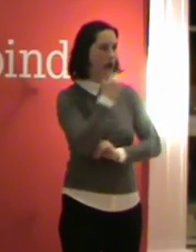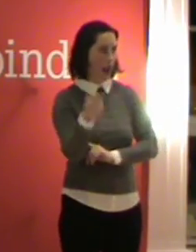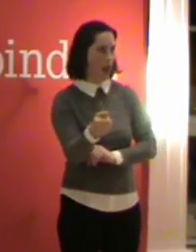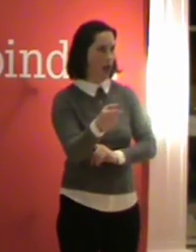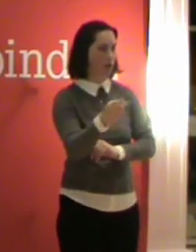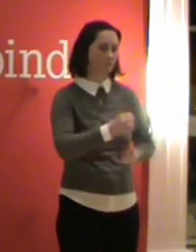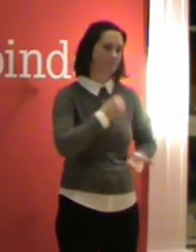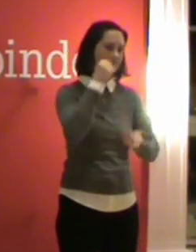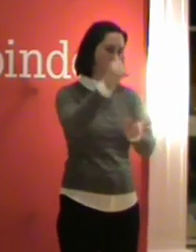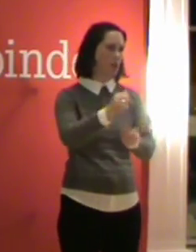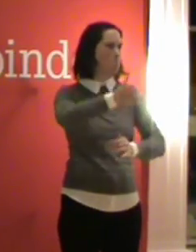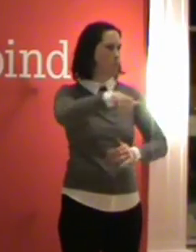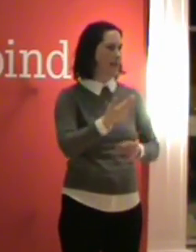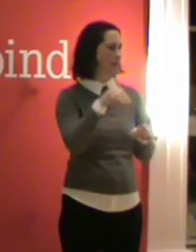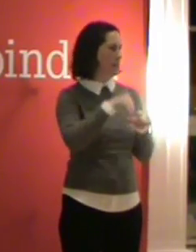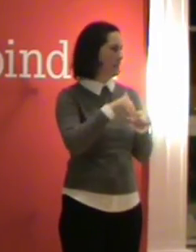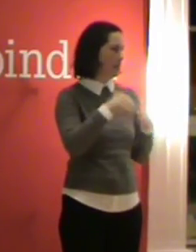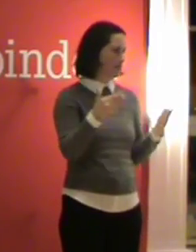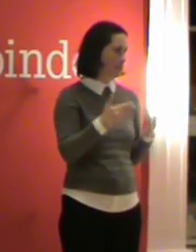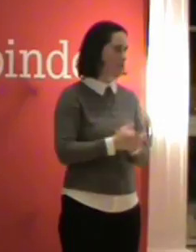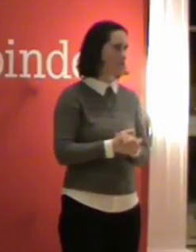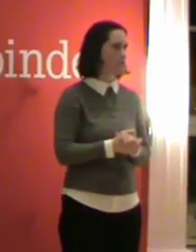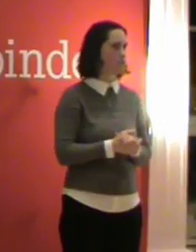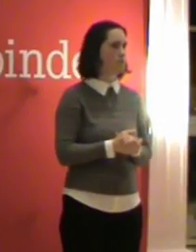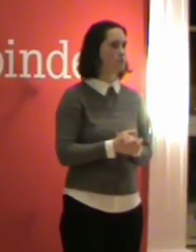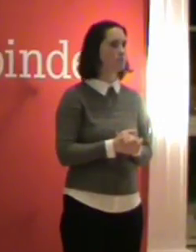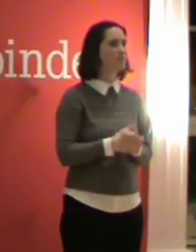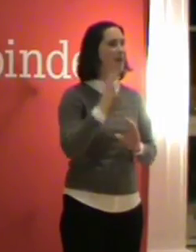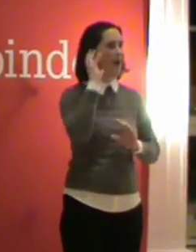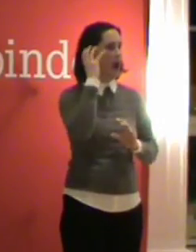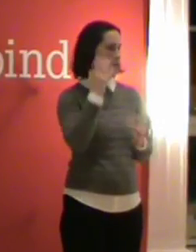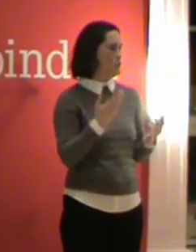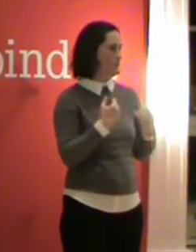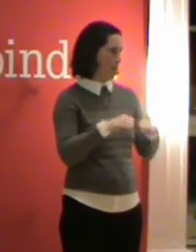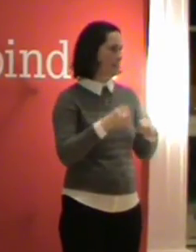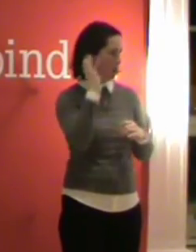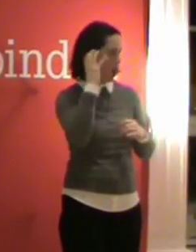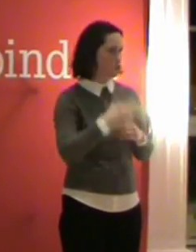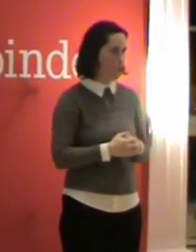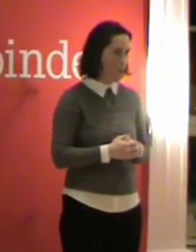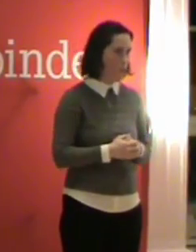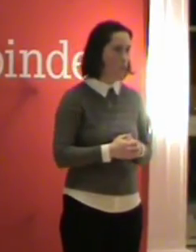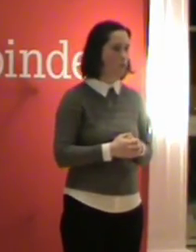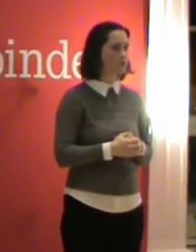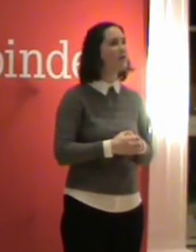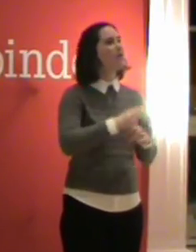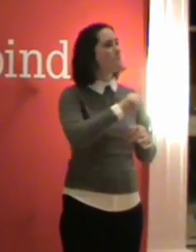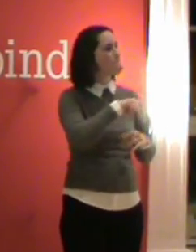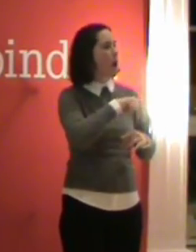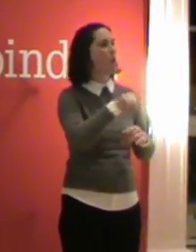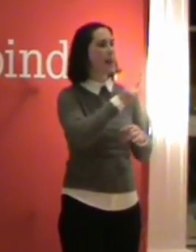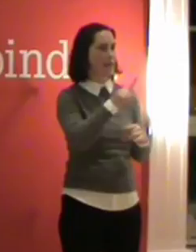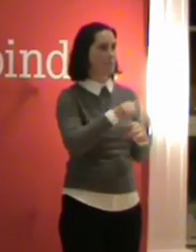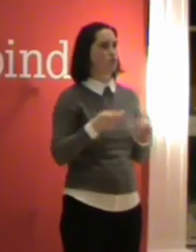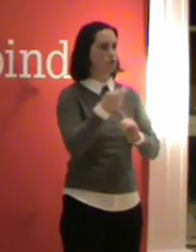übergeben. Das ist ein Projekt gewesen des Freien Radios Korax und der Paul-Niemeyer-Stiftung